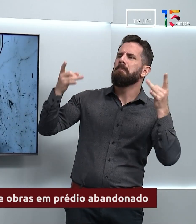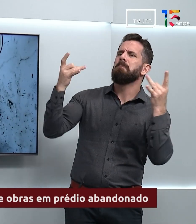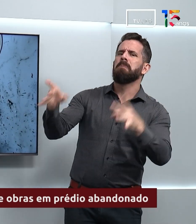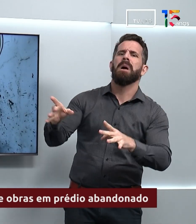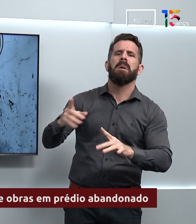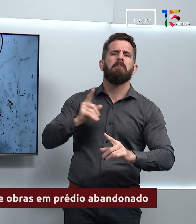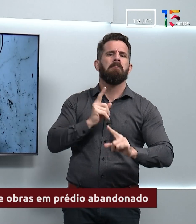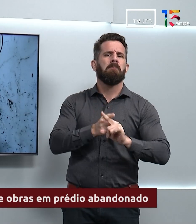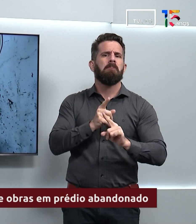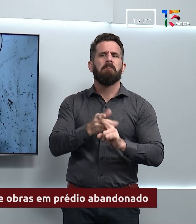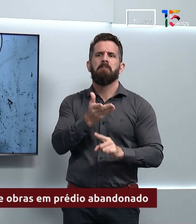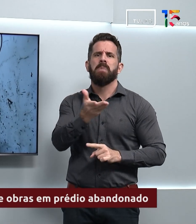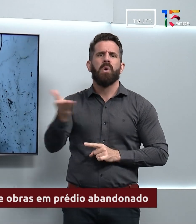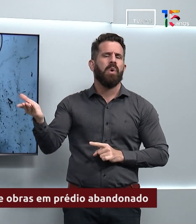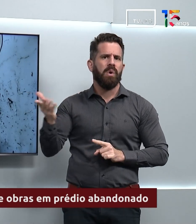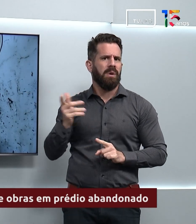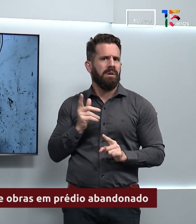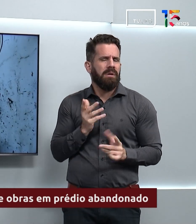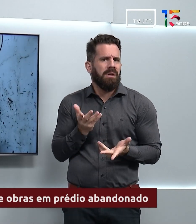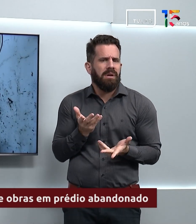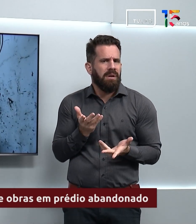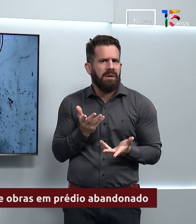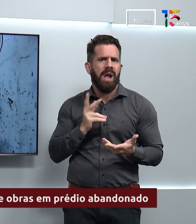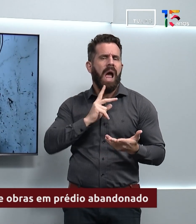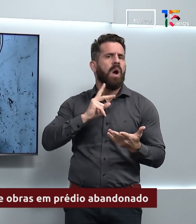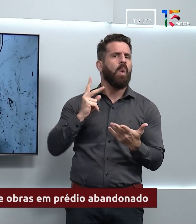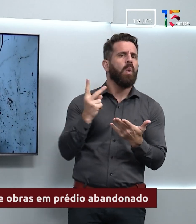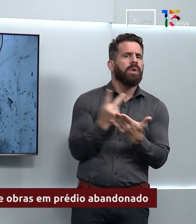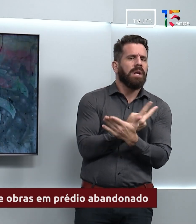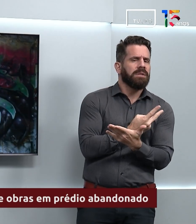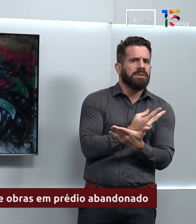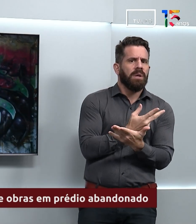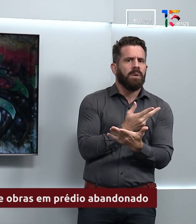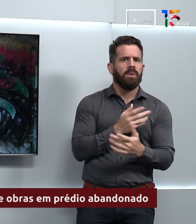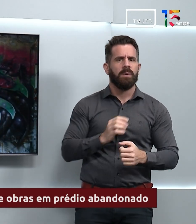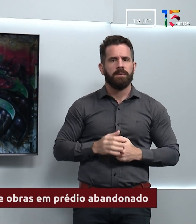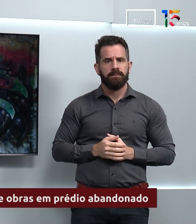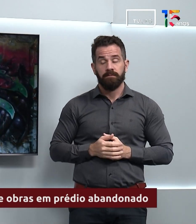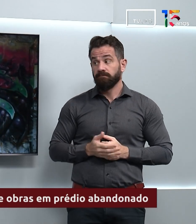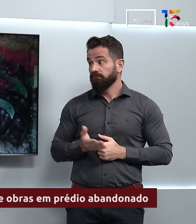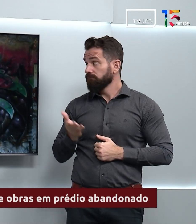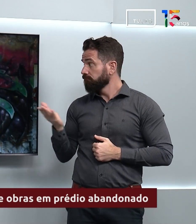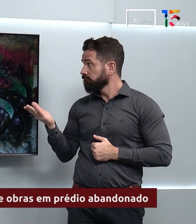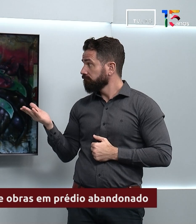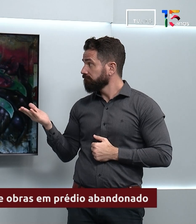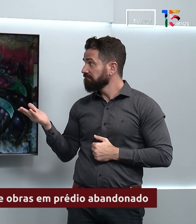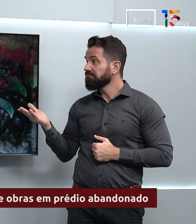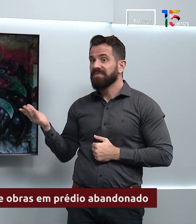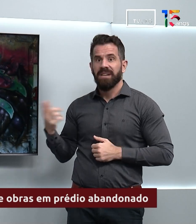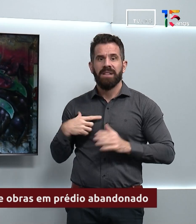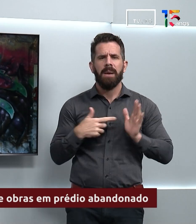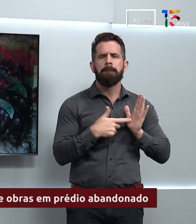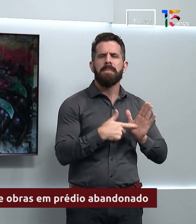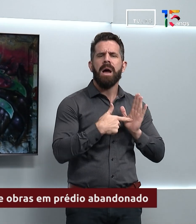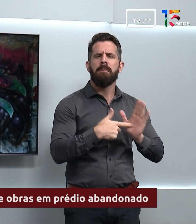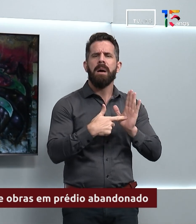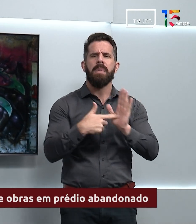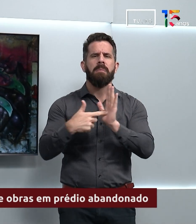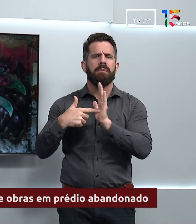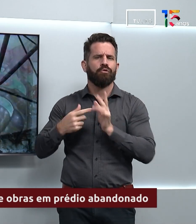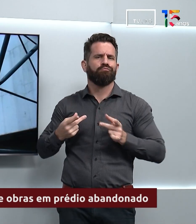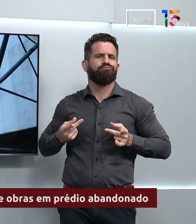estava aqui, de fato, assim, ocioso. O museu tem obras permanentemente